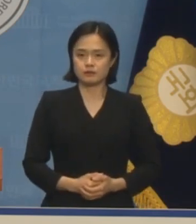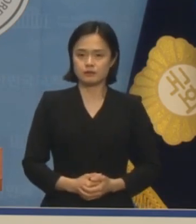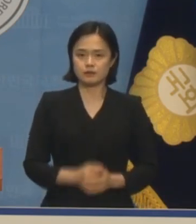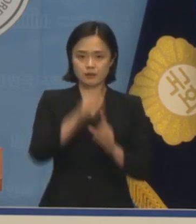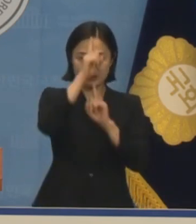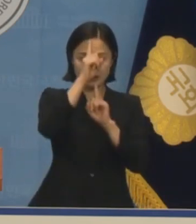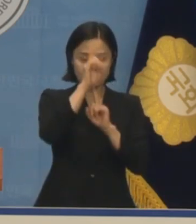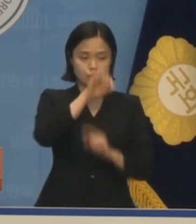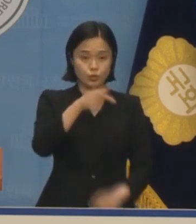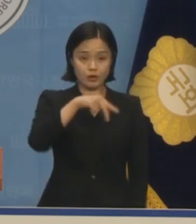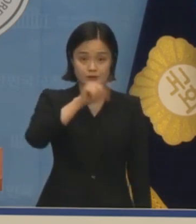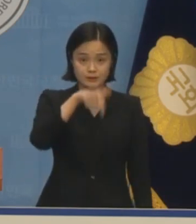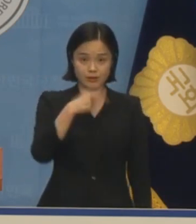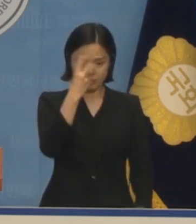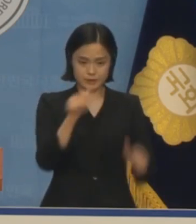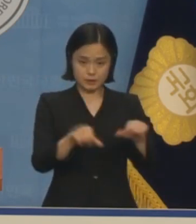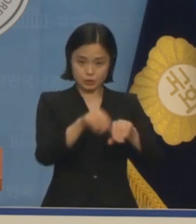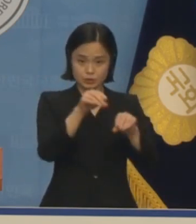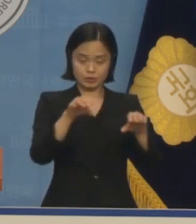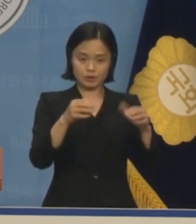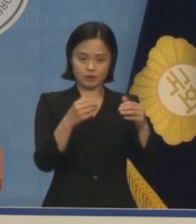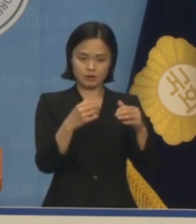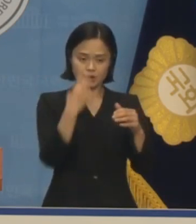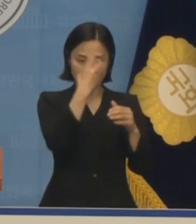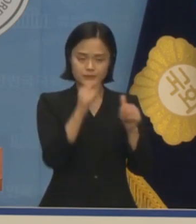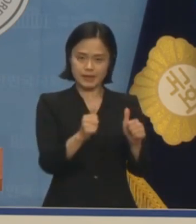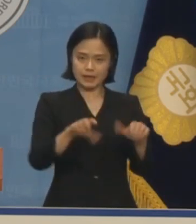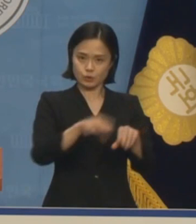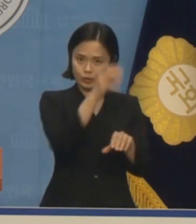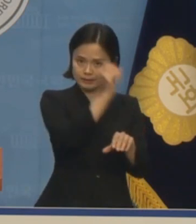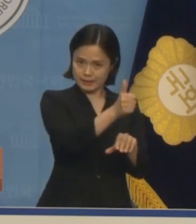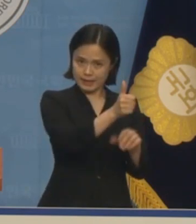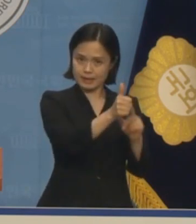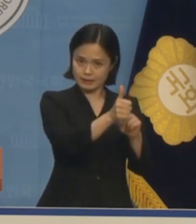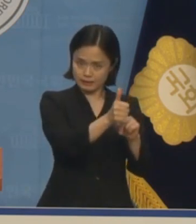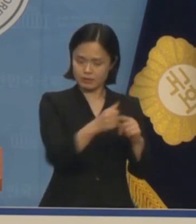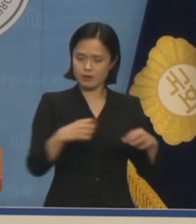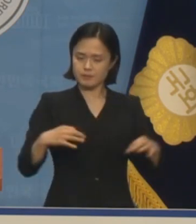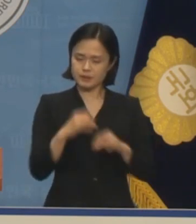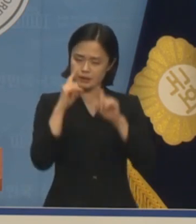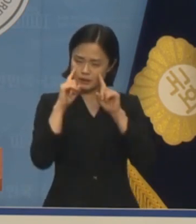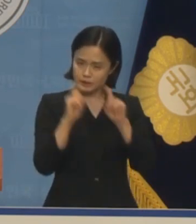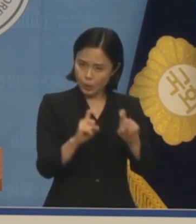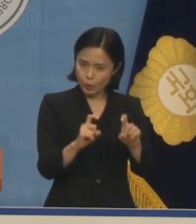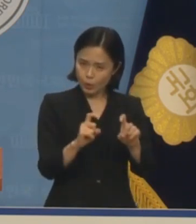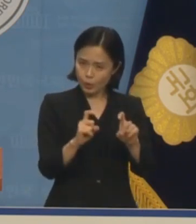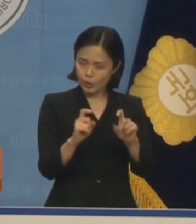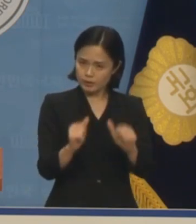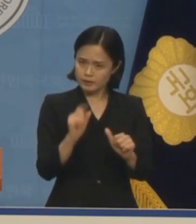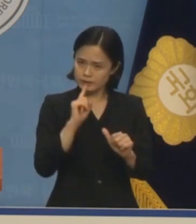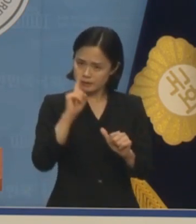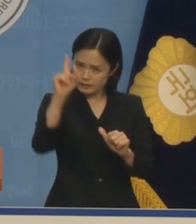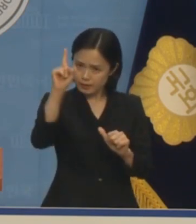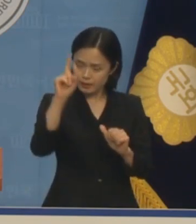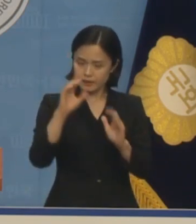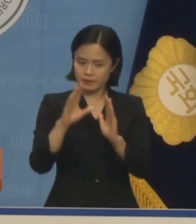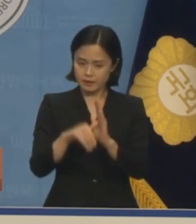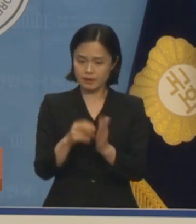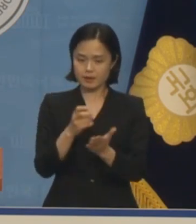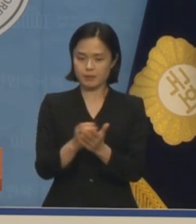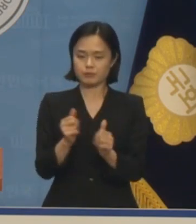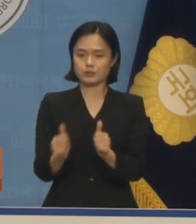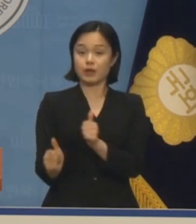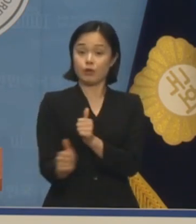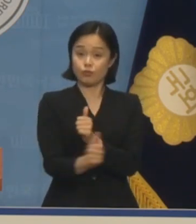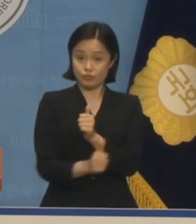이원석 검찰총장이 비리 의혹 검사에 대한 탄핵소추안이 발의되고 법사위에 회부되자 연일 거친 말을